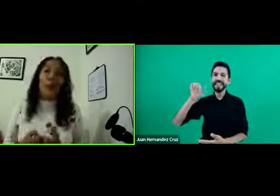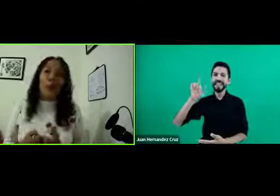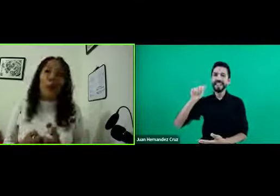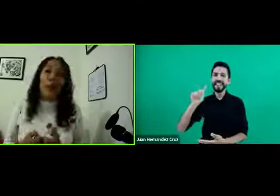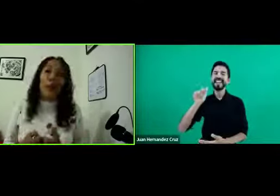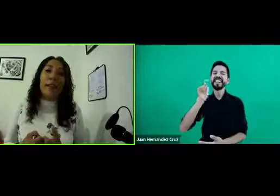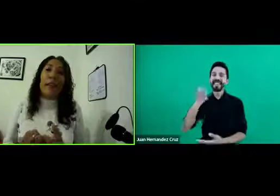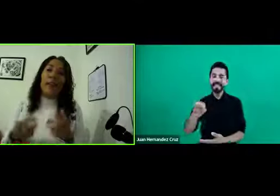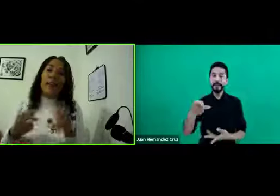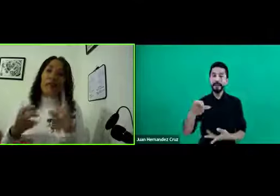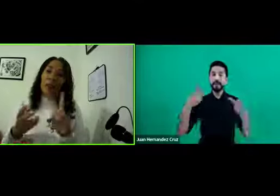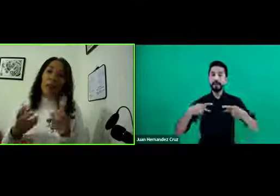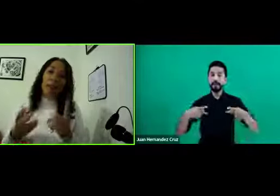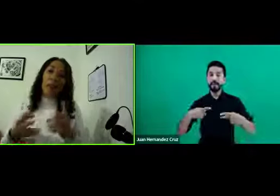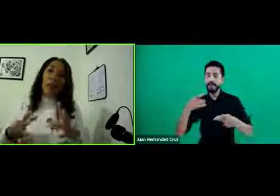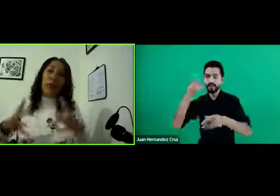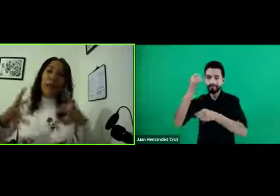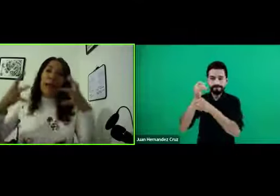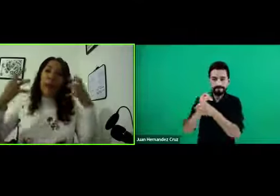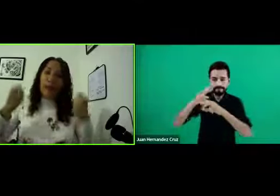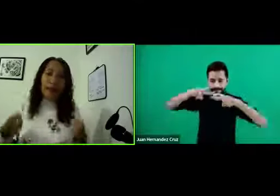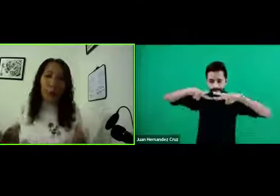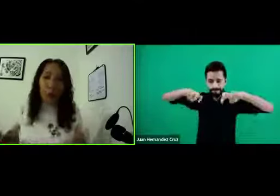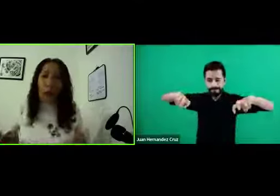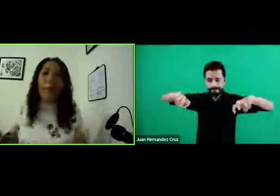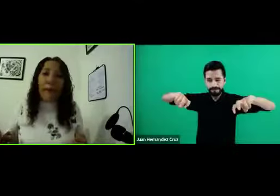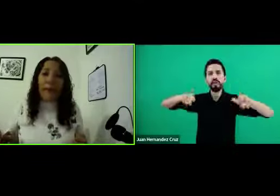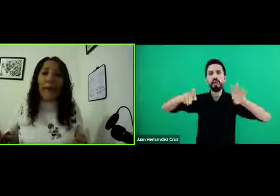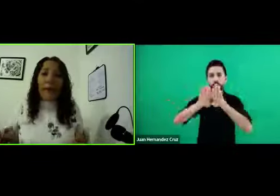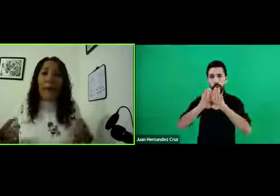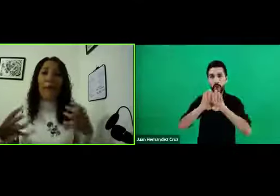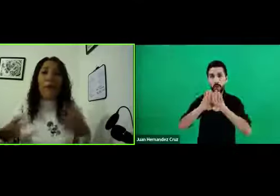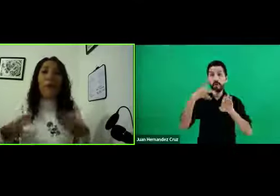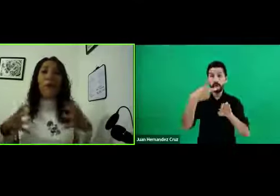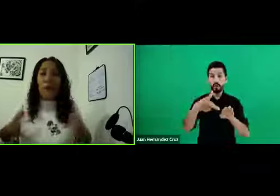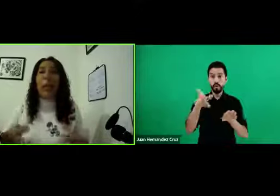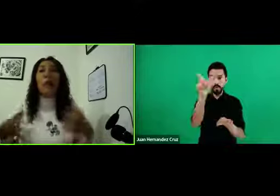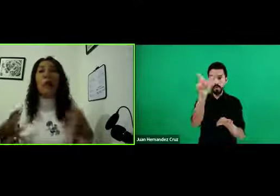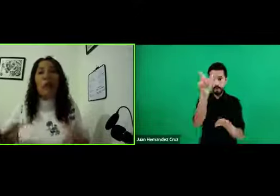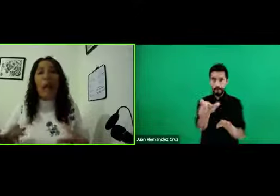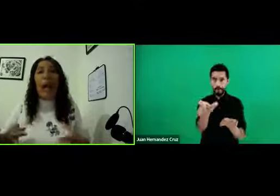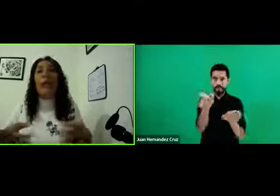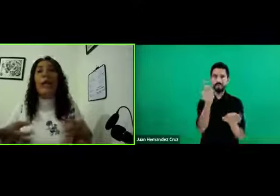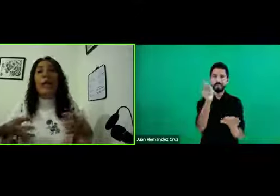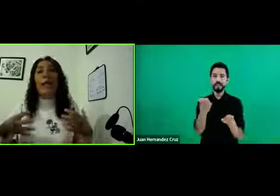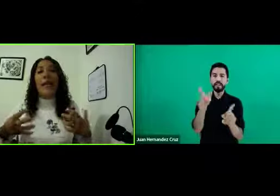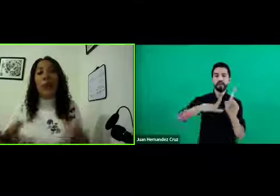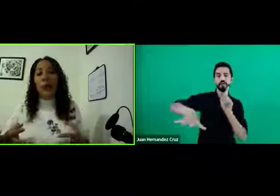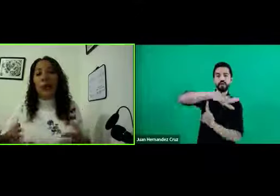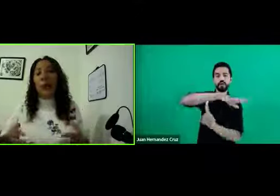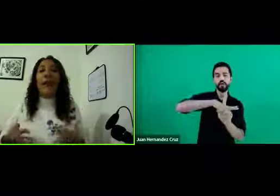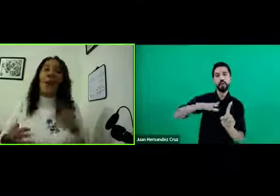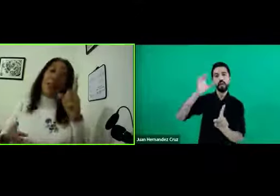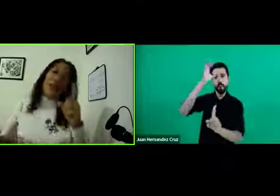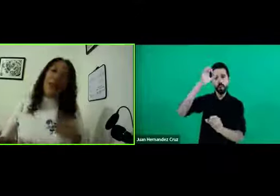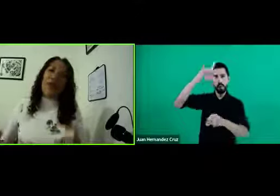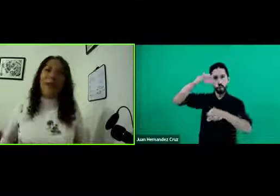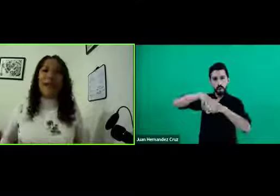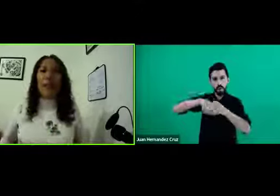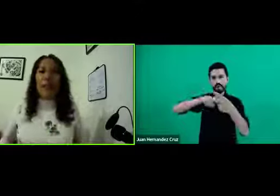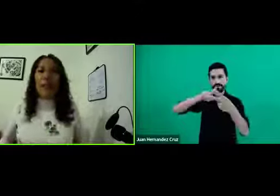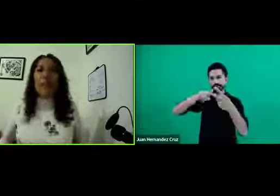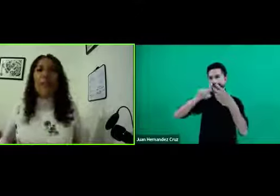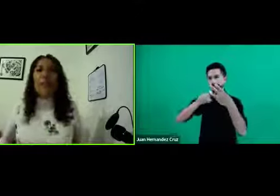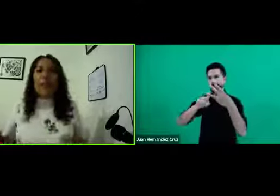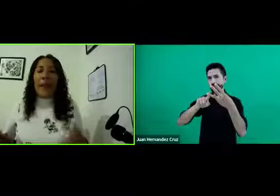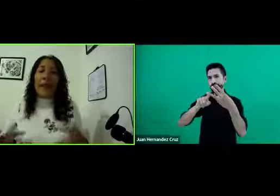estudiamos a las personas desde dos ámbitos, desde la parte de su avatar, del avatar social, cultural, emotivo, que yo le llamo el